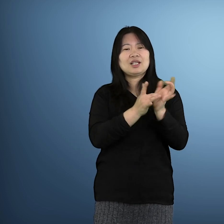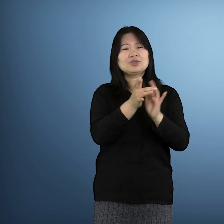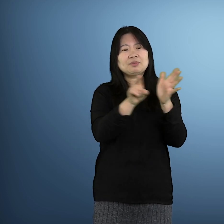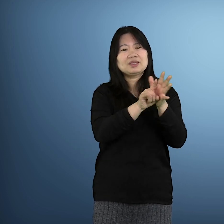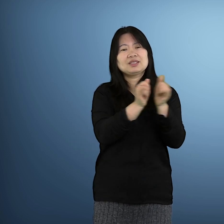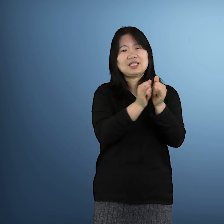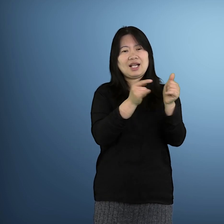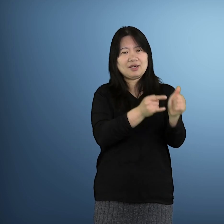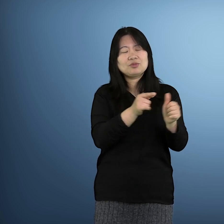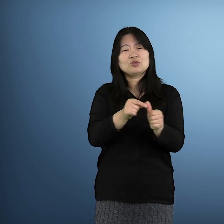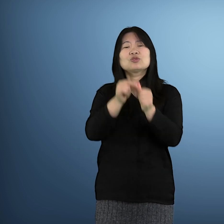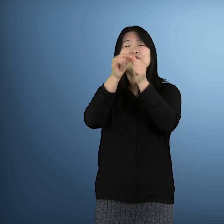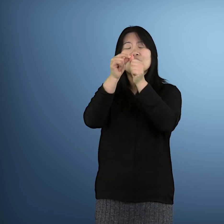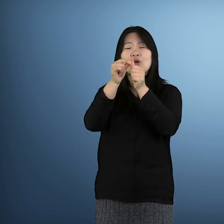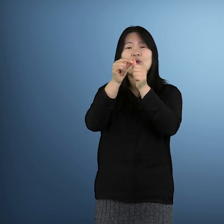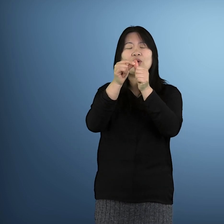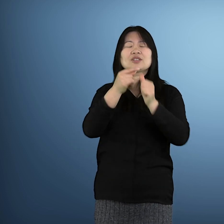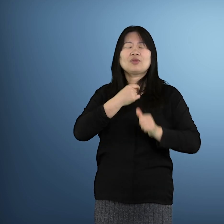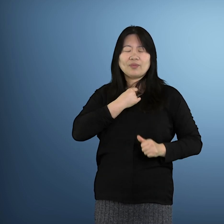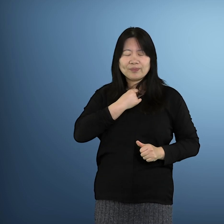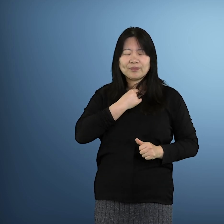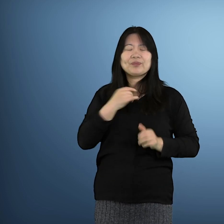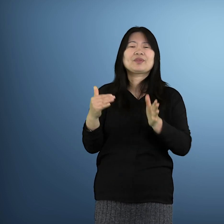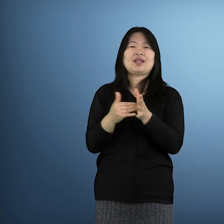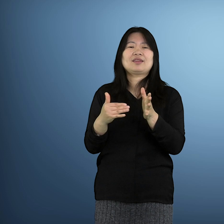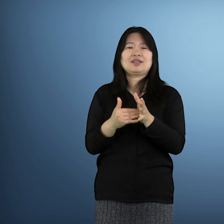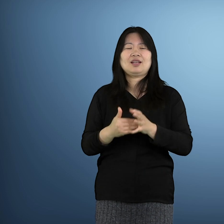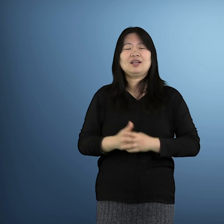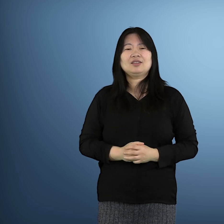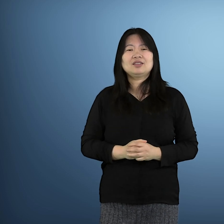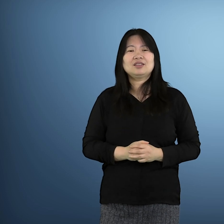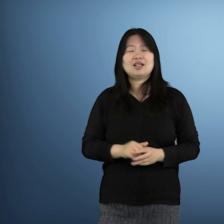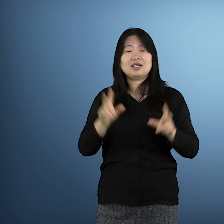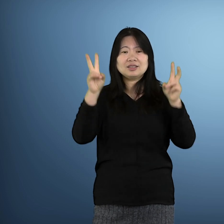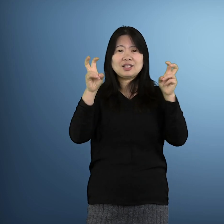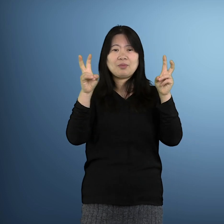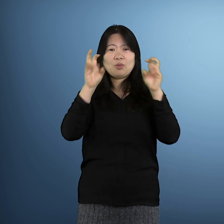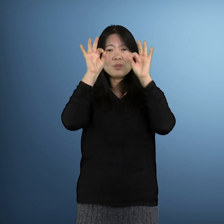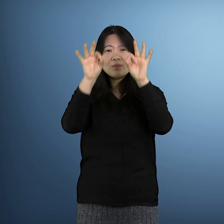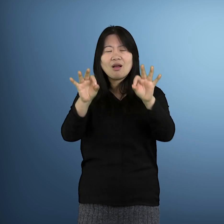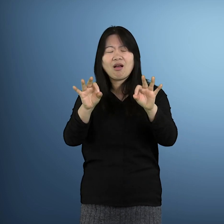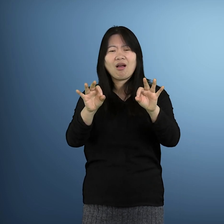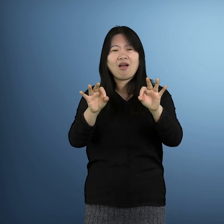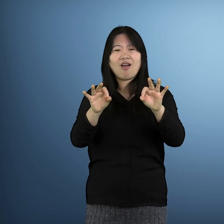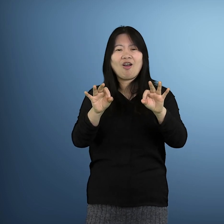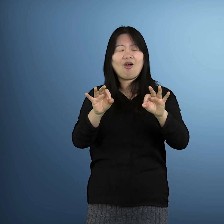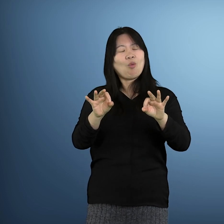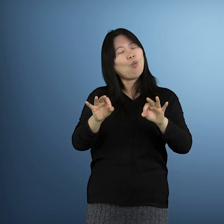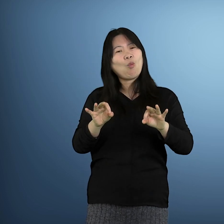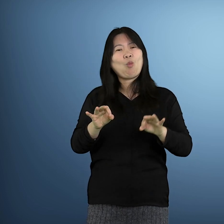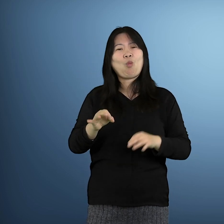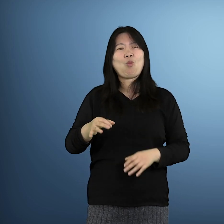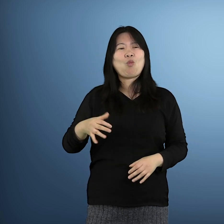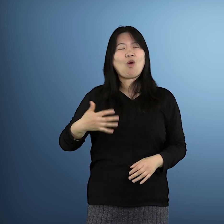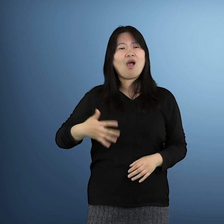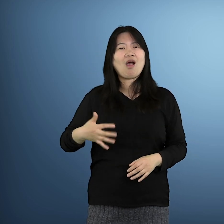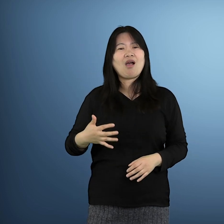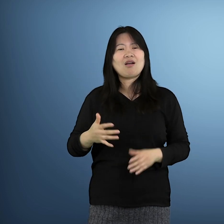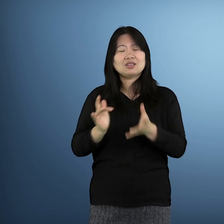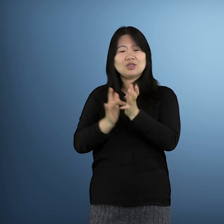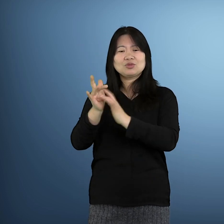그리스도인들을 구원하시기를 원하신다. 좀 제목 자체가 굉장히 도발적이죠.